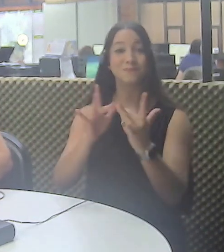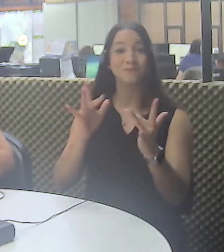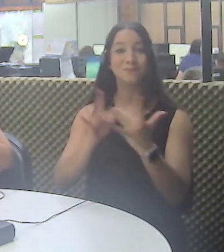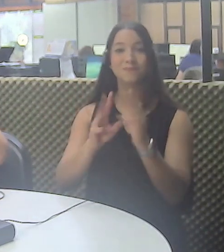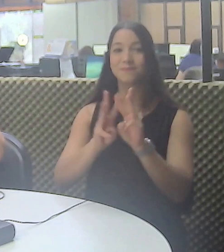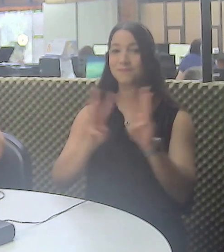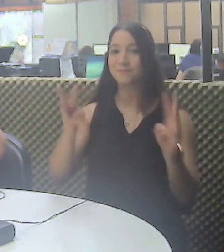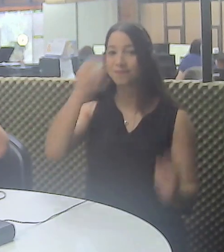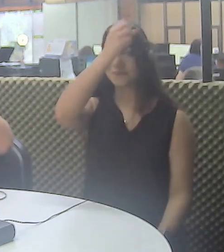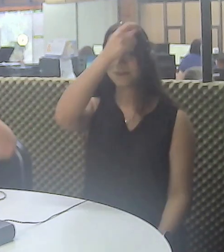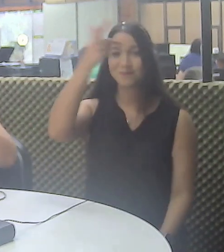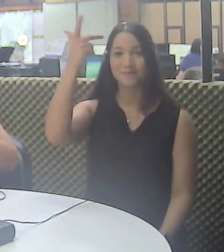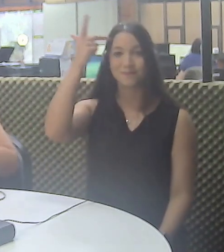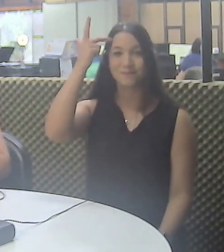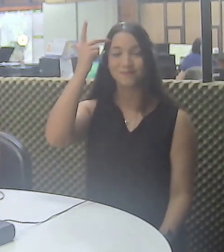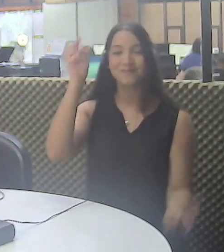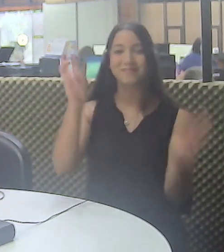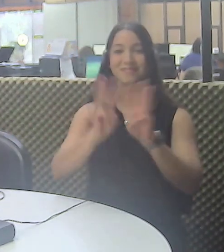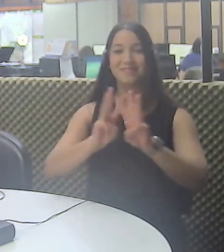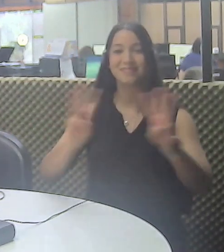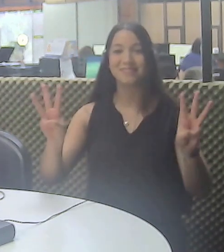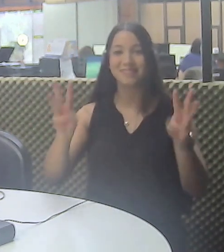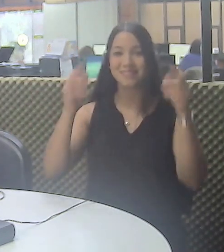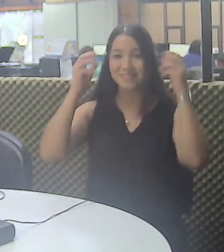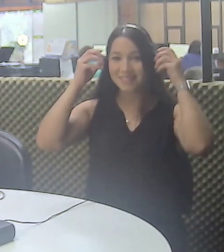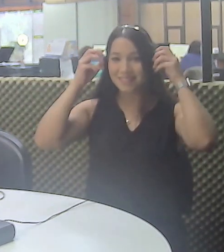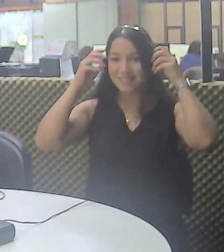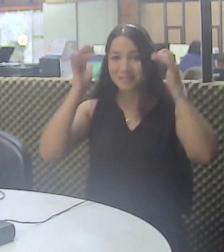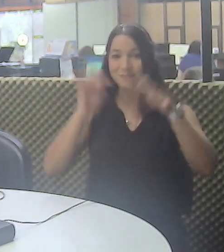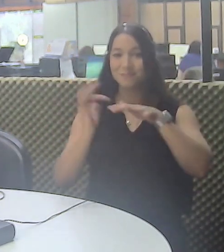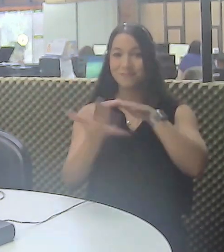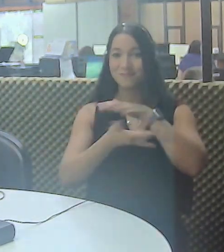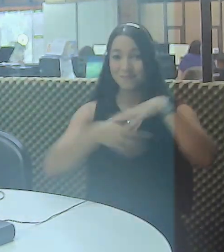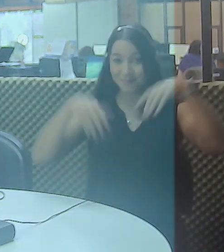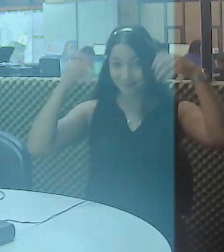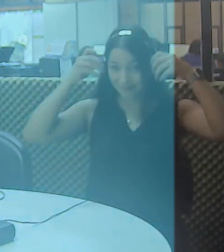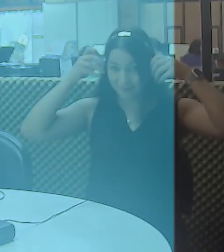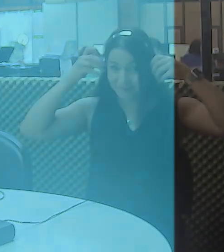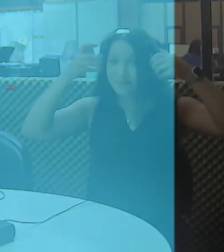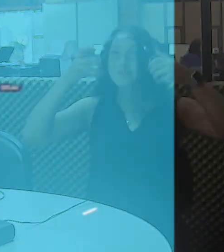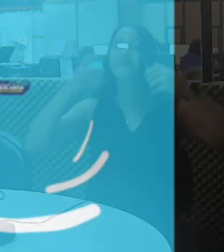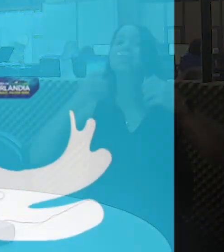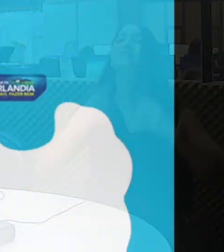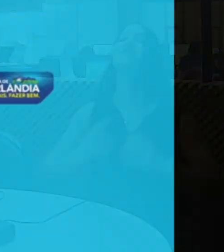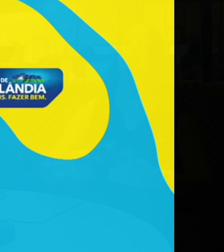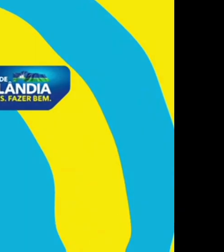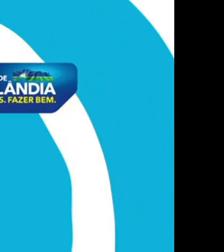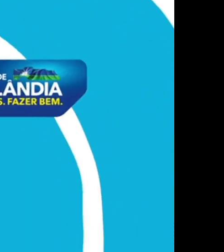Continue conosco no portal da Prefeitura e nas redes sociais.